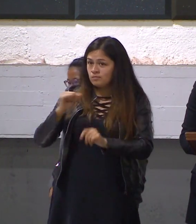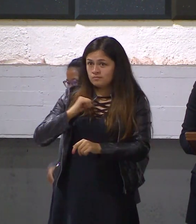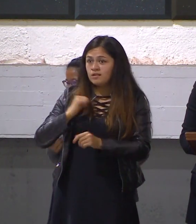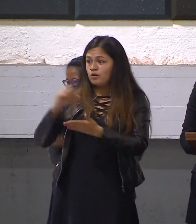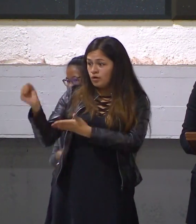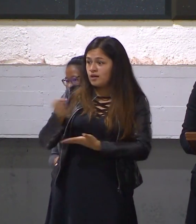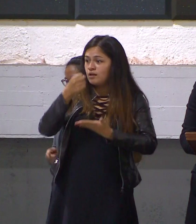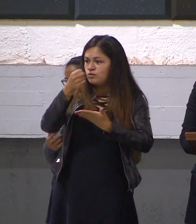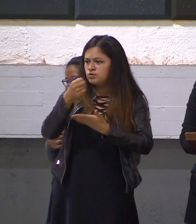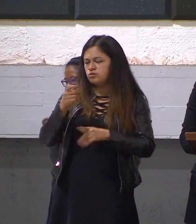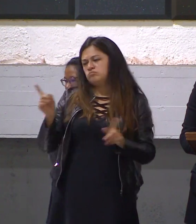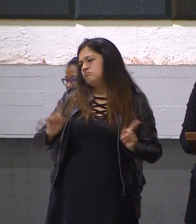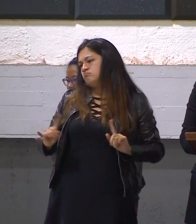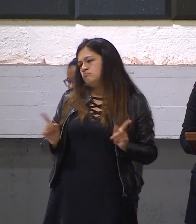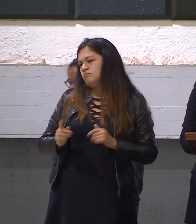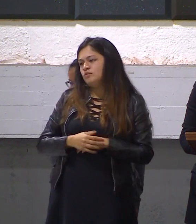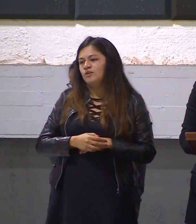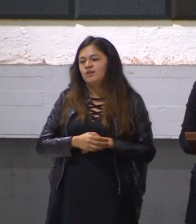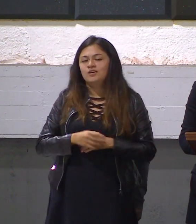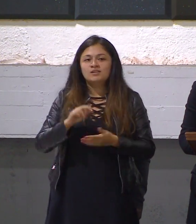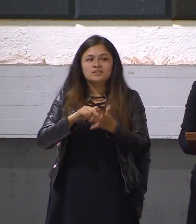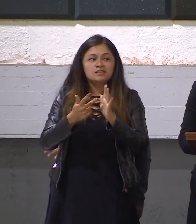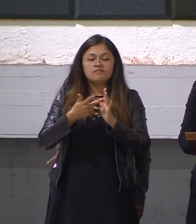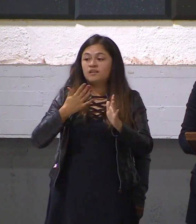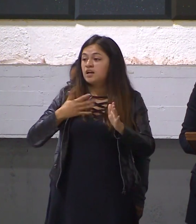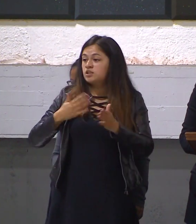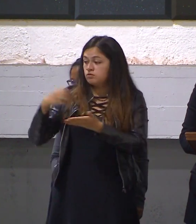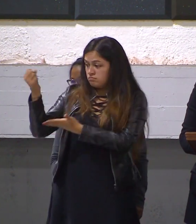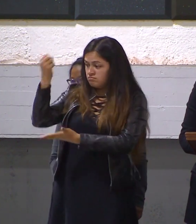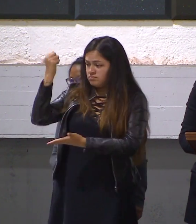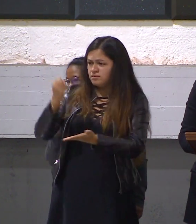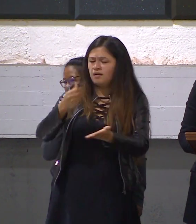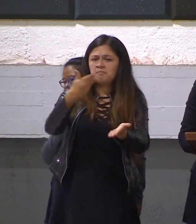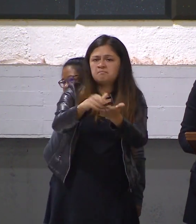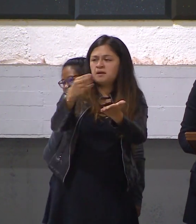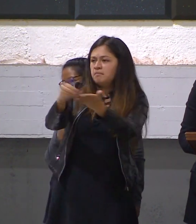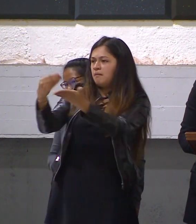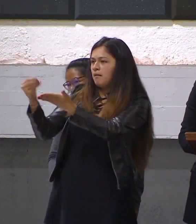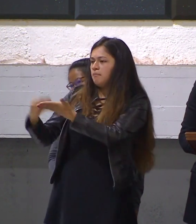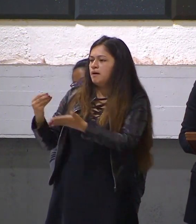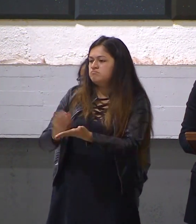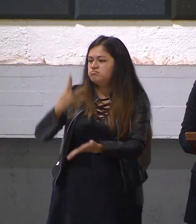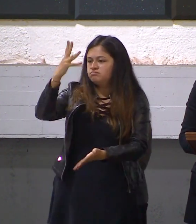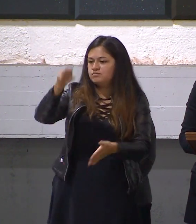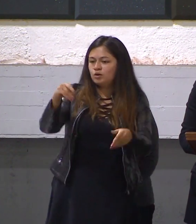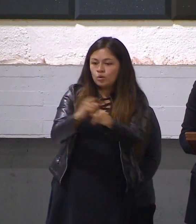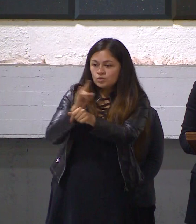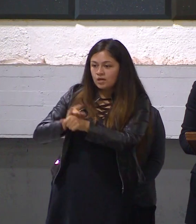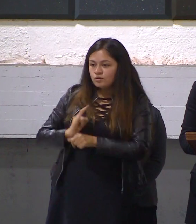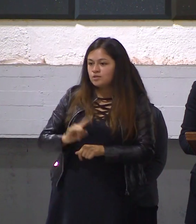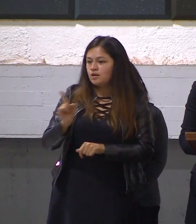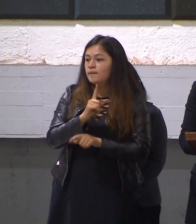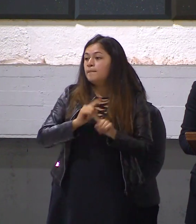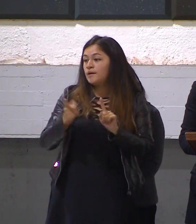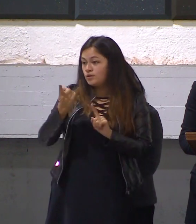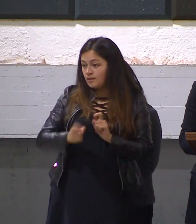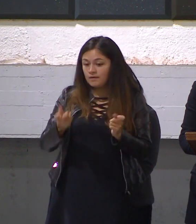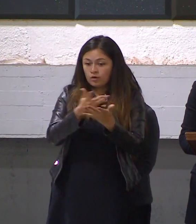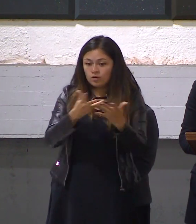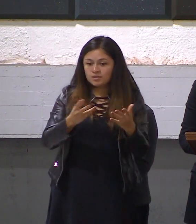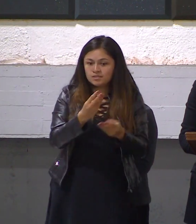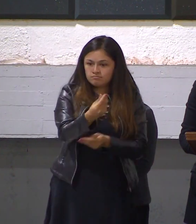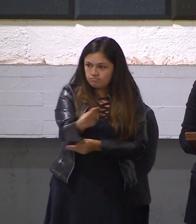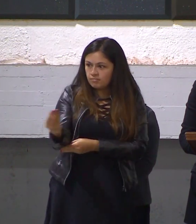recursos tampoco es entrar a gastar desaforadamente pero las cosas también tienen su precio y eso hay que